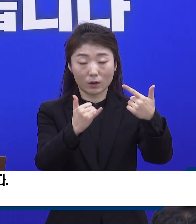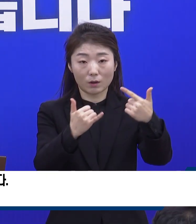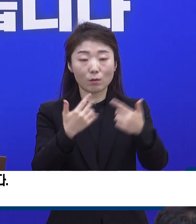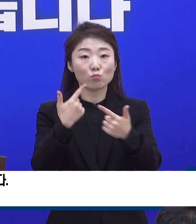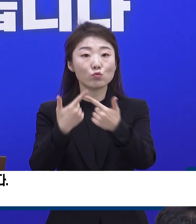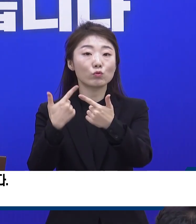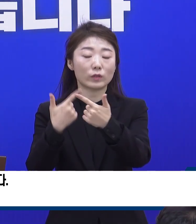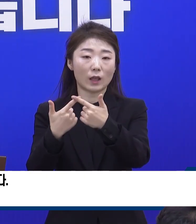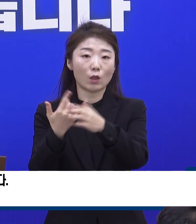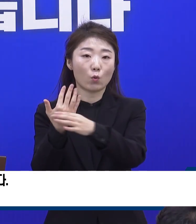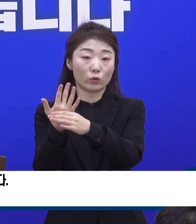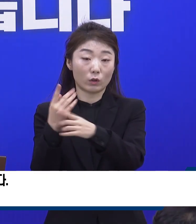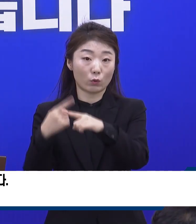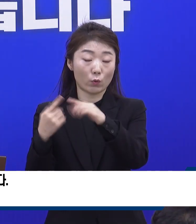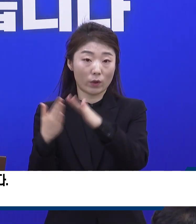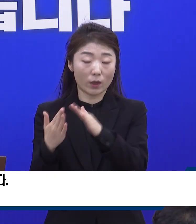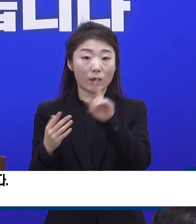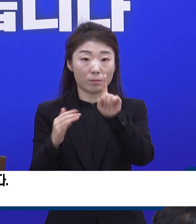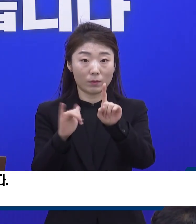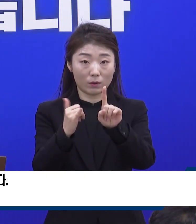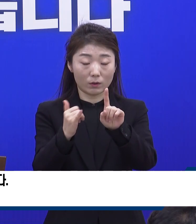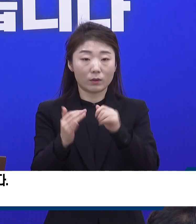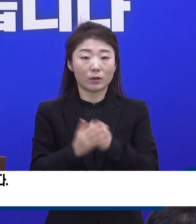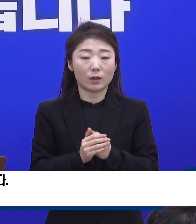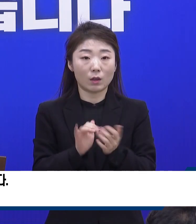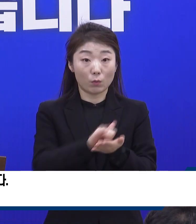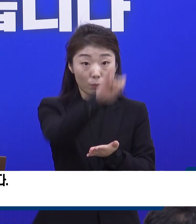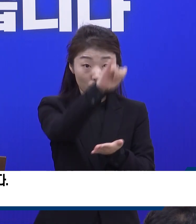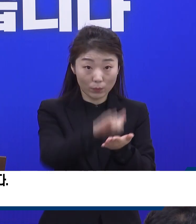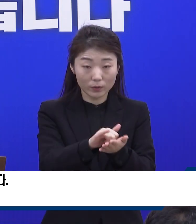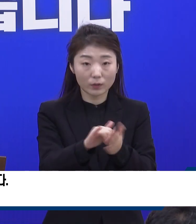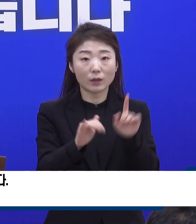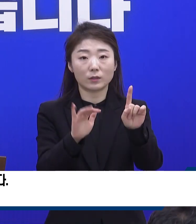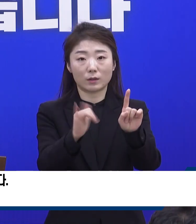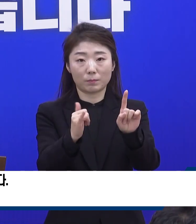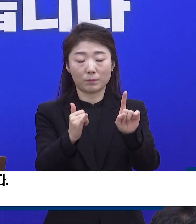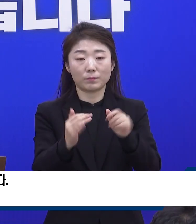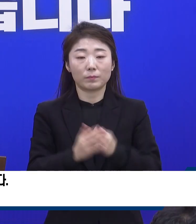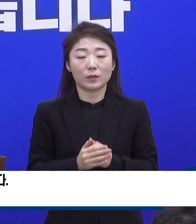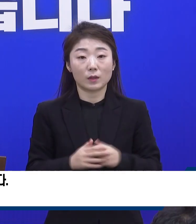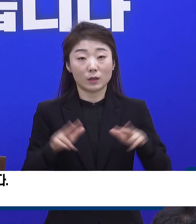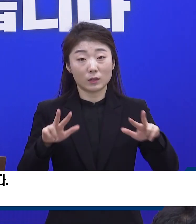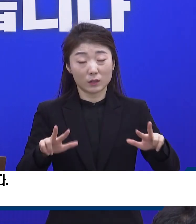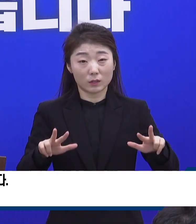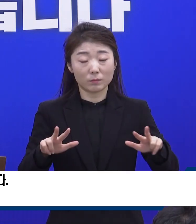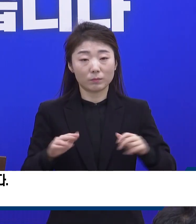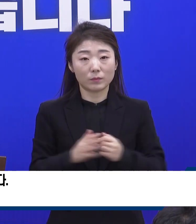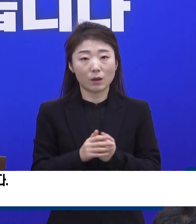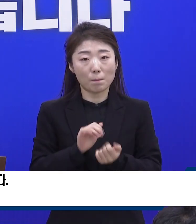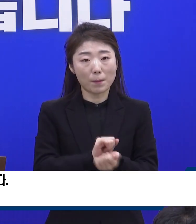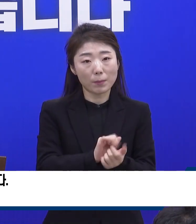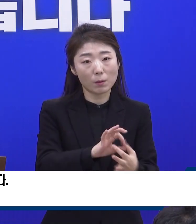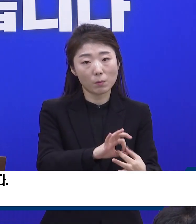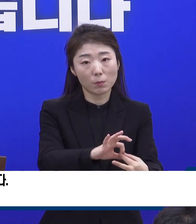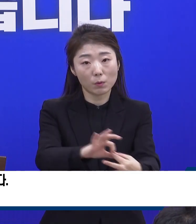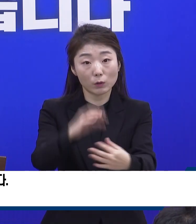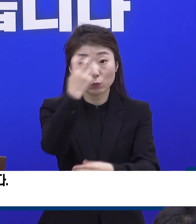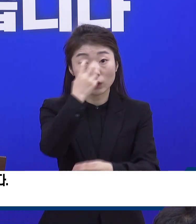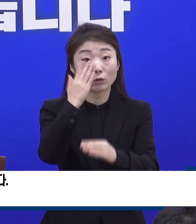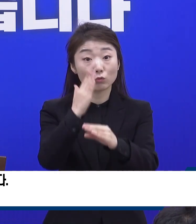부산 온천교회가 2명, 해외여행 1명, 그리고 현재 감염 경로를 조사 중인